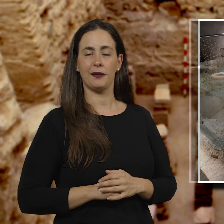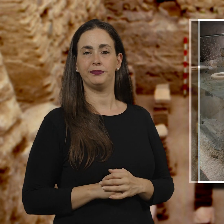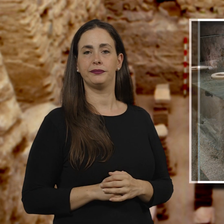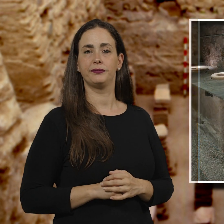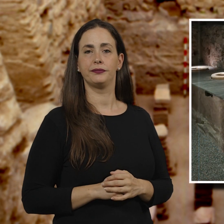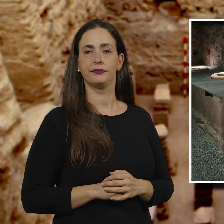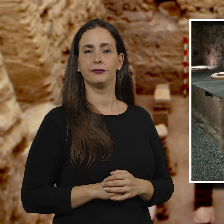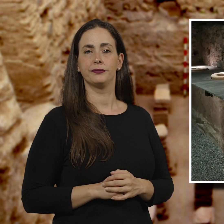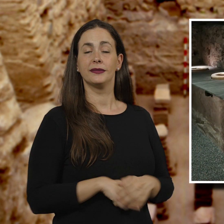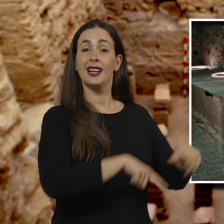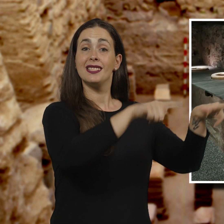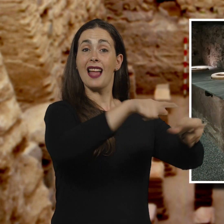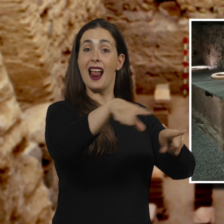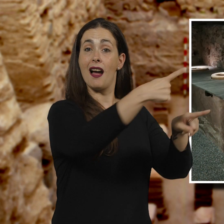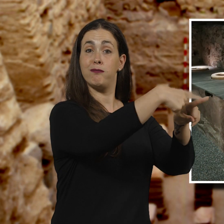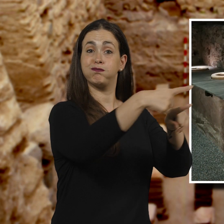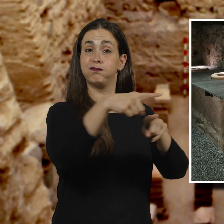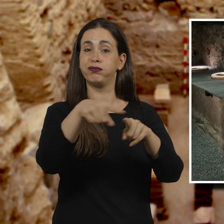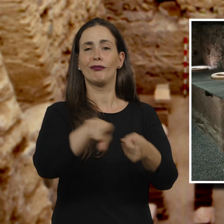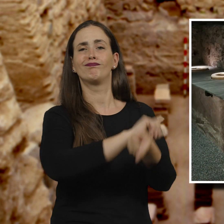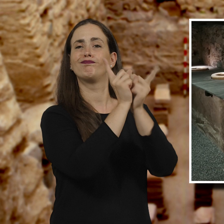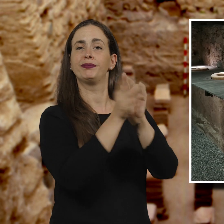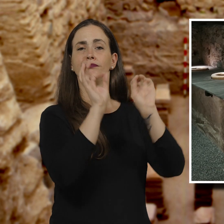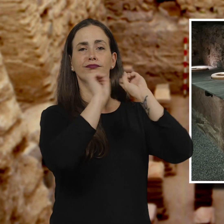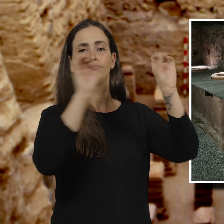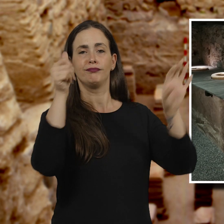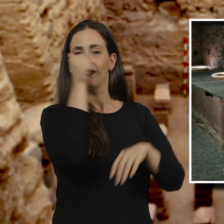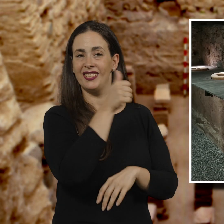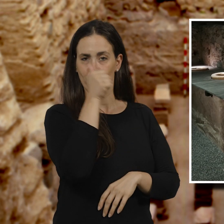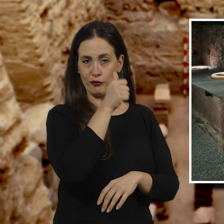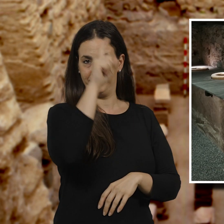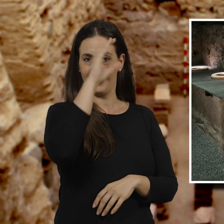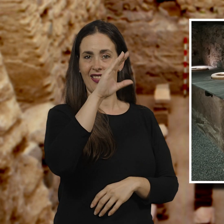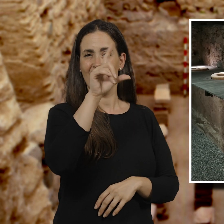Altres sales són transformades en celler, Cella Binària.